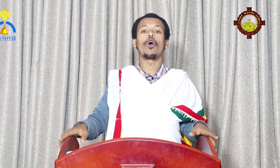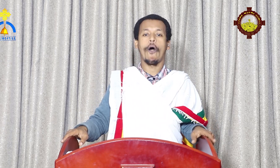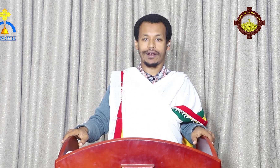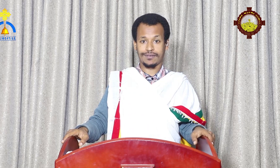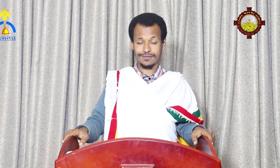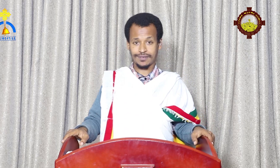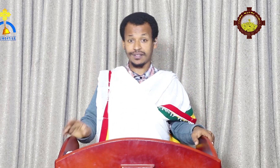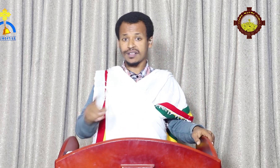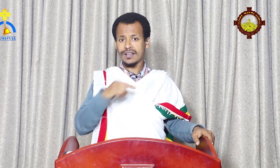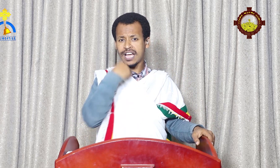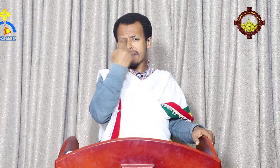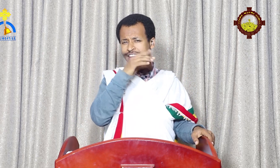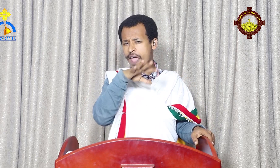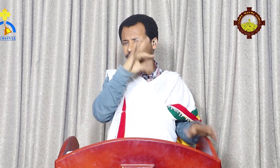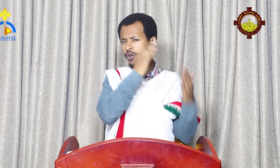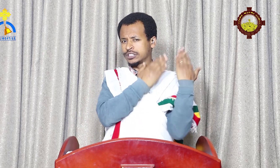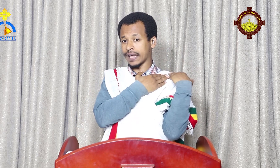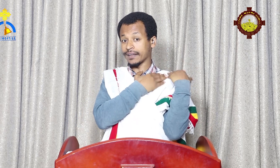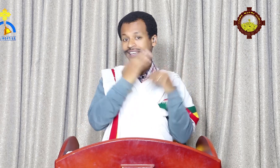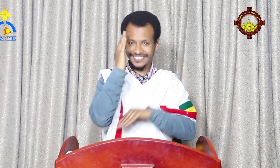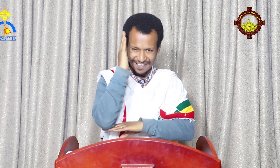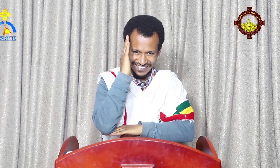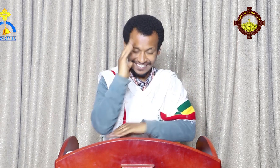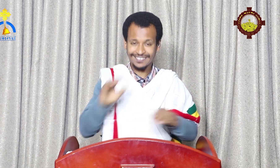ተጠርተዋል። ከማን ያገኘው ስልጣን? ከእግዚአብሔር